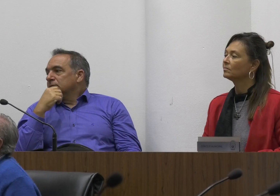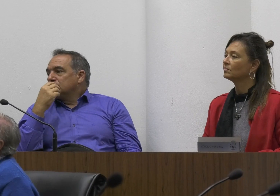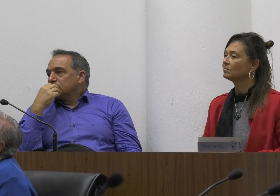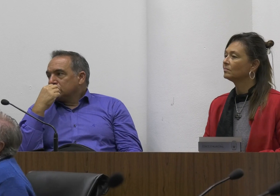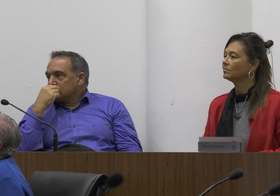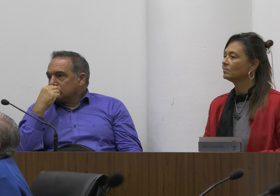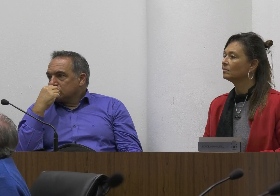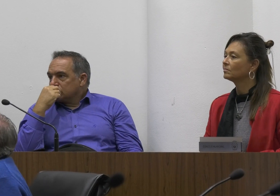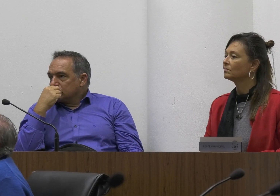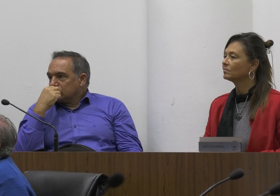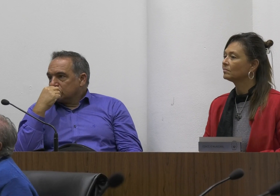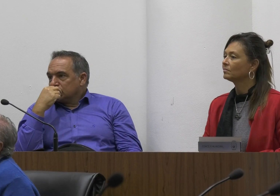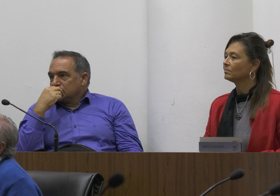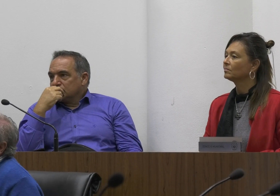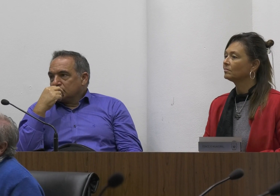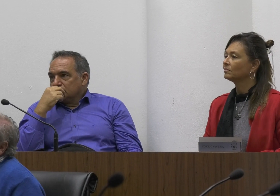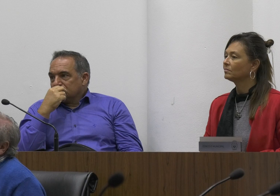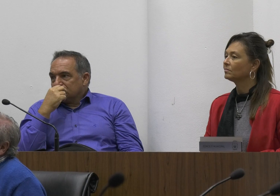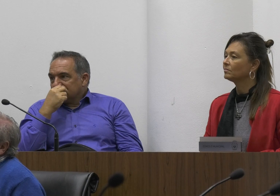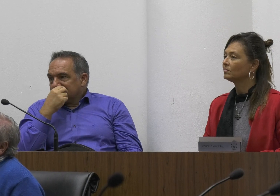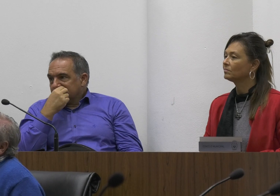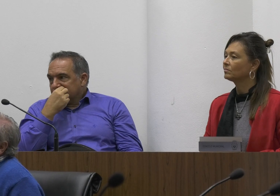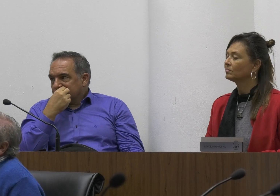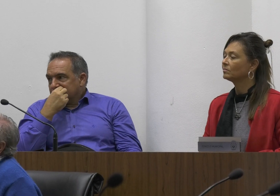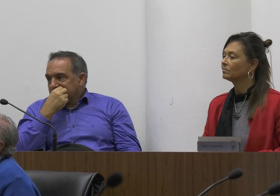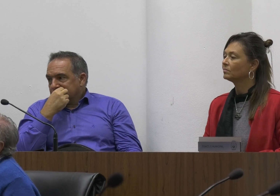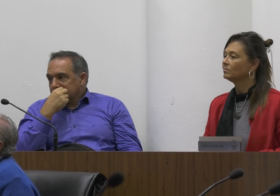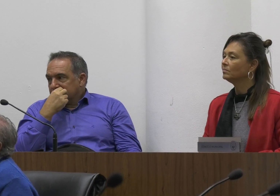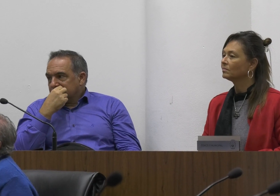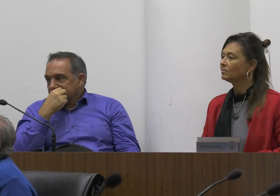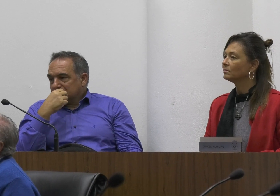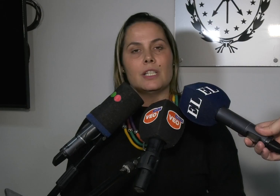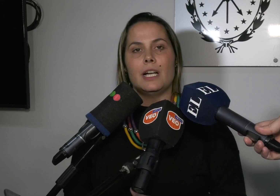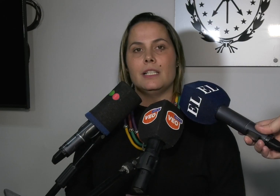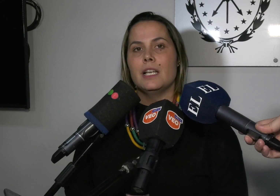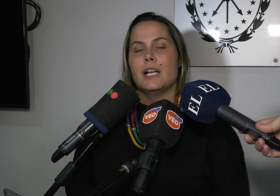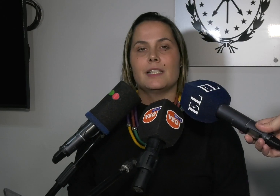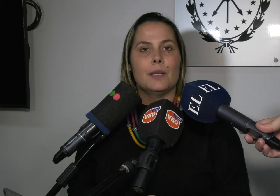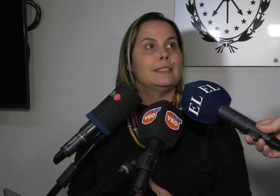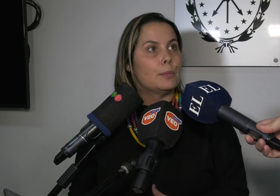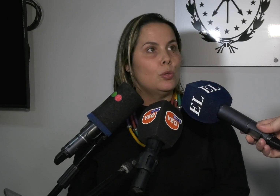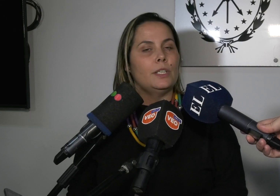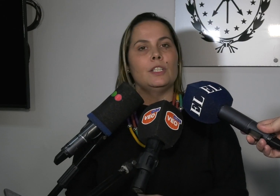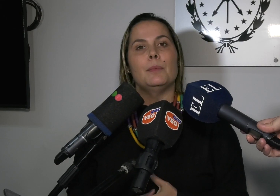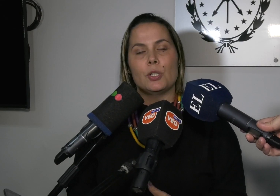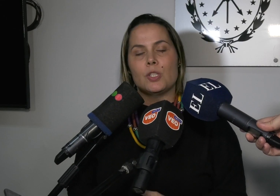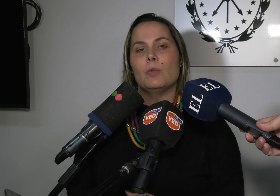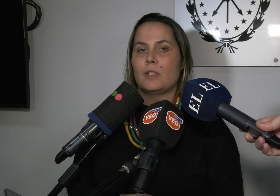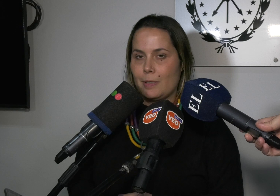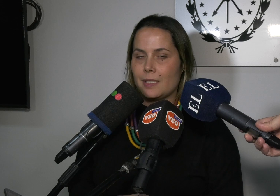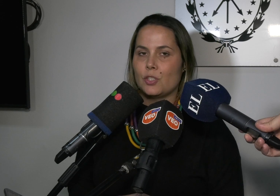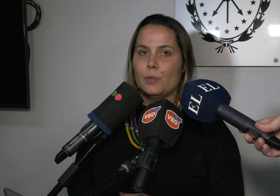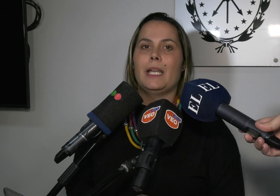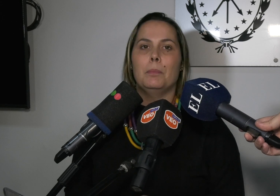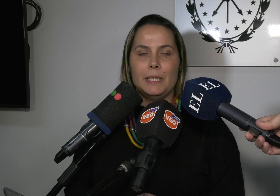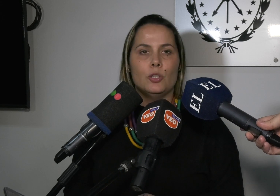todo lo que tiene que ver con infraestructura urbana, algo muy claro para trabajar en el Consejo Municipal, a nuestro rol de concejales, así que va a estar muy bueno. Y el próximo